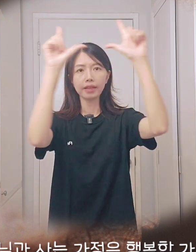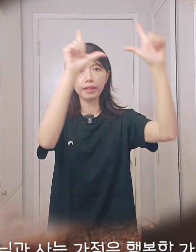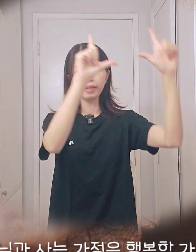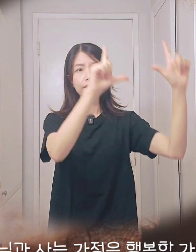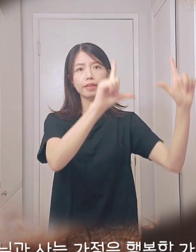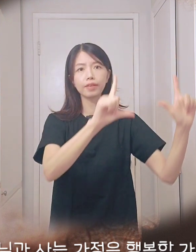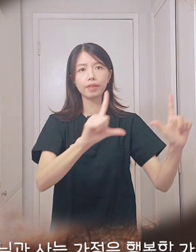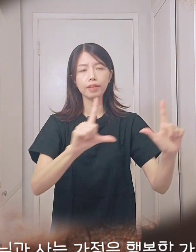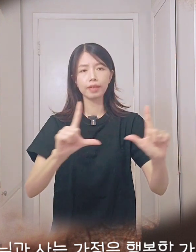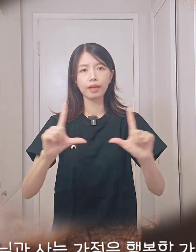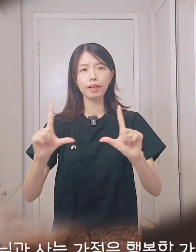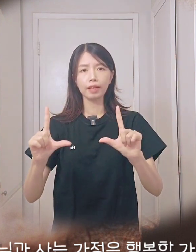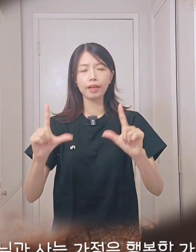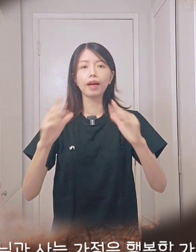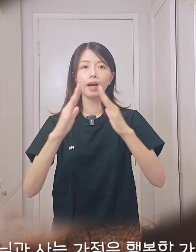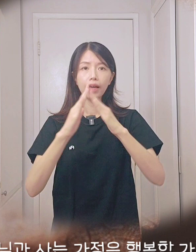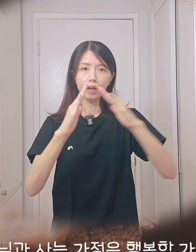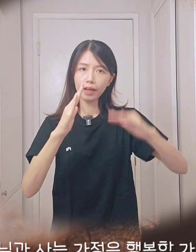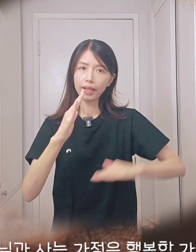사는